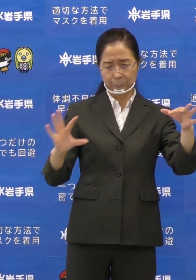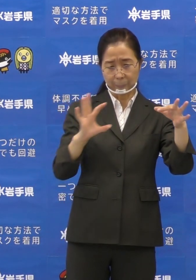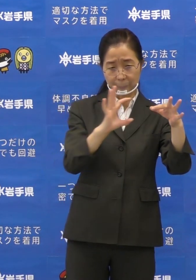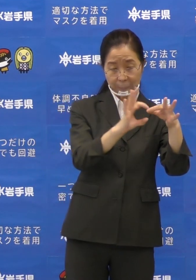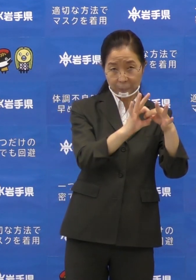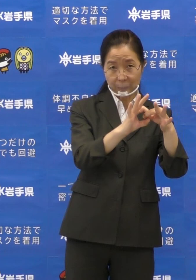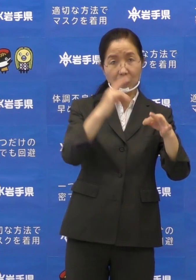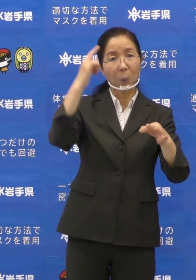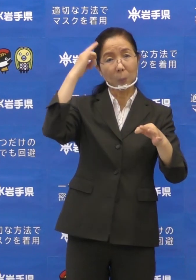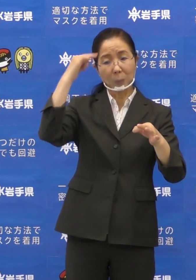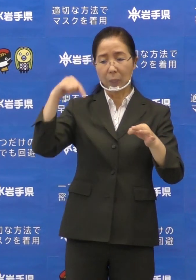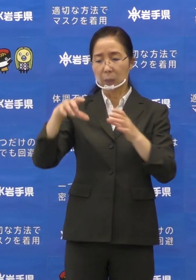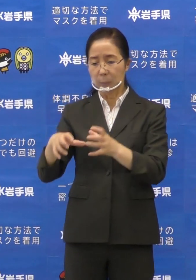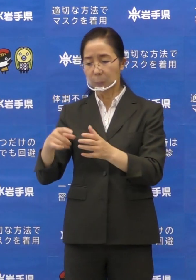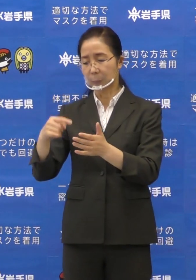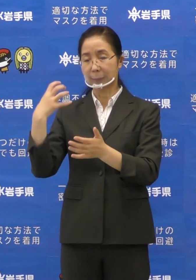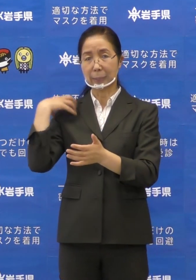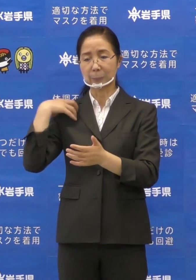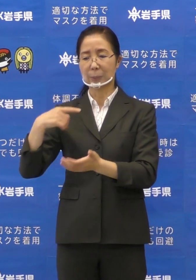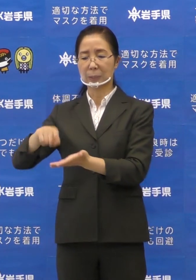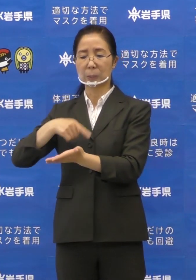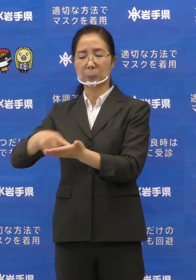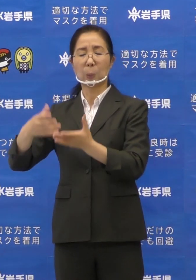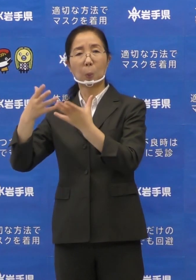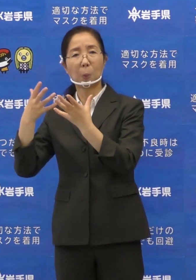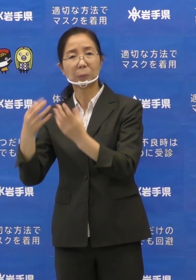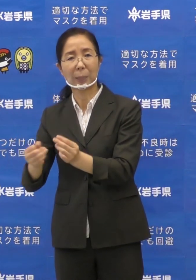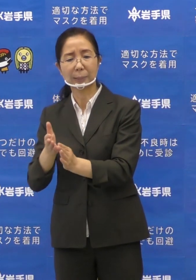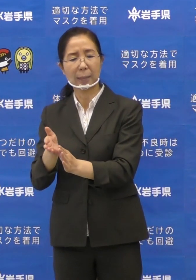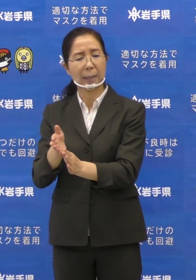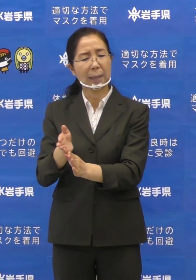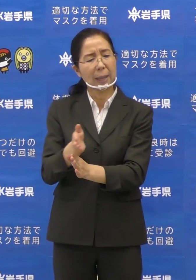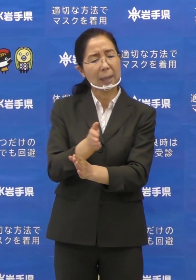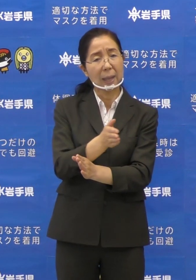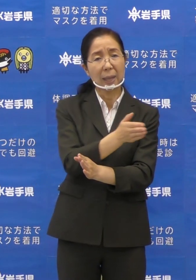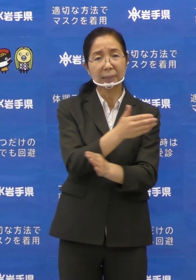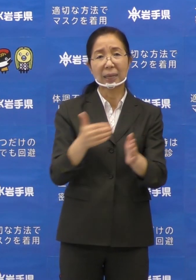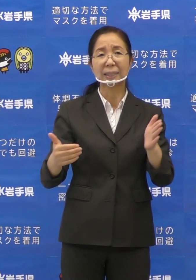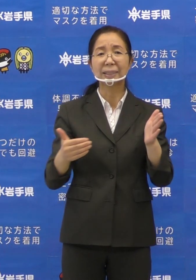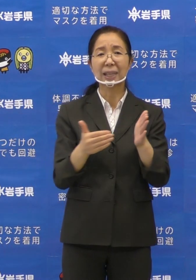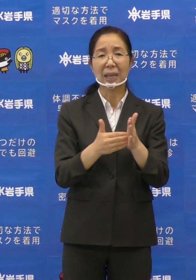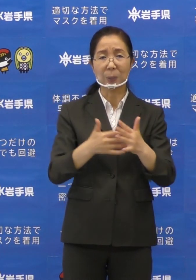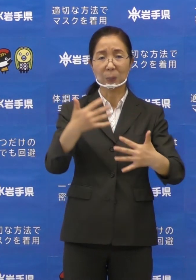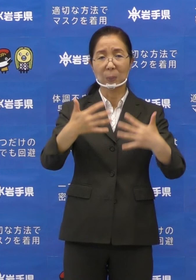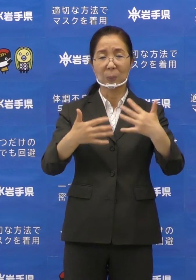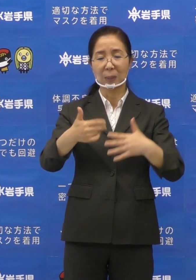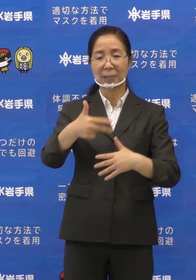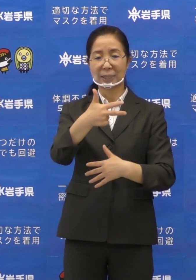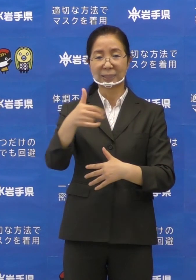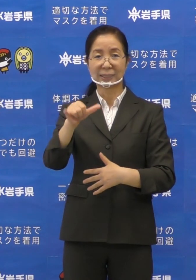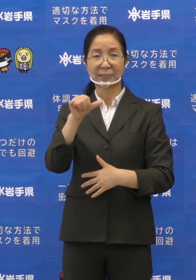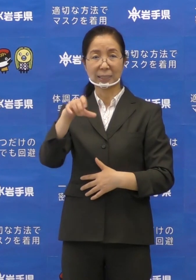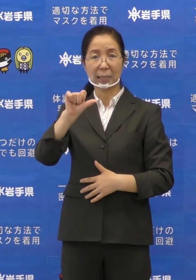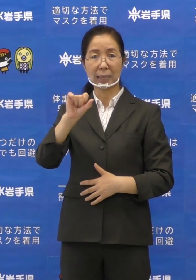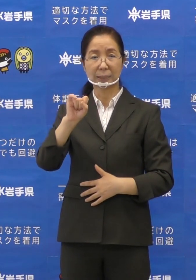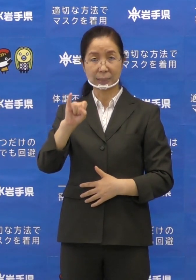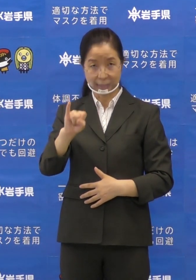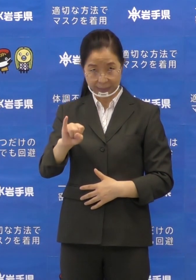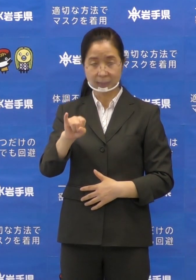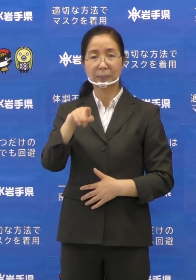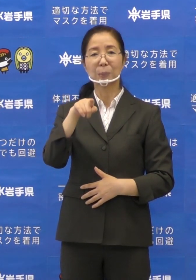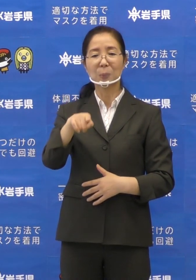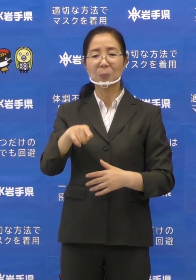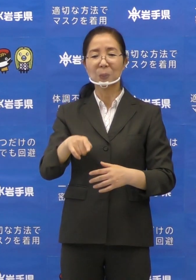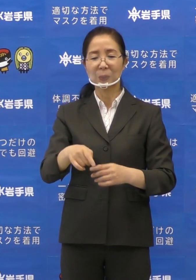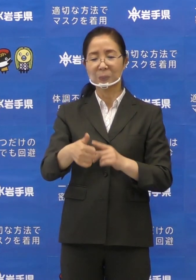で私はもう そこで、あの最後のジェダイっていう映画の中でルーク・スカイウォーカーはもうそこであ